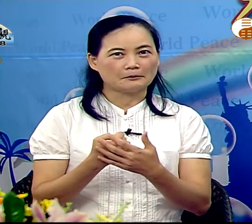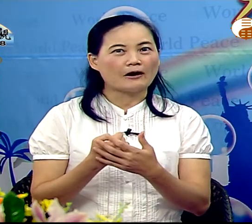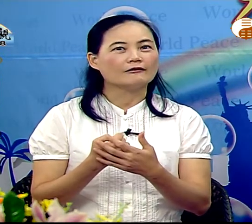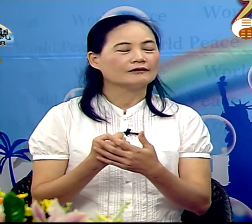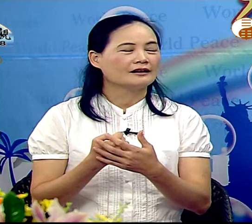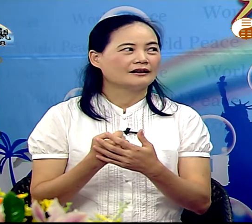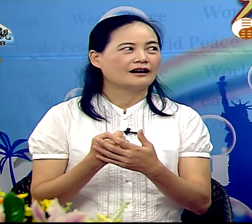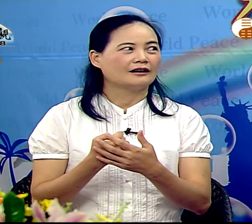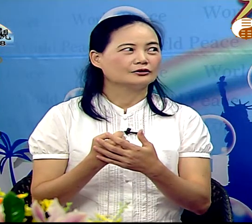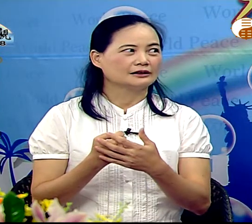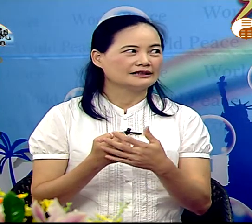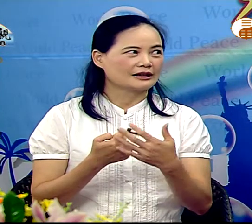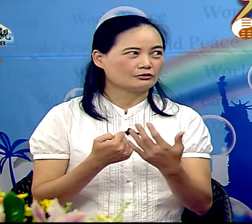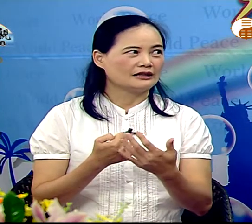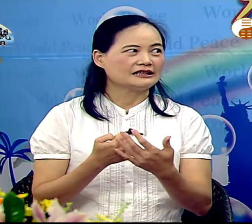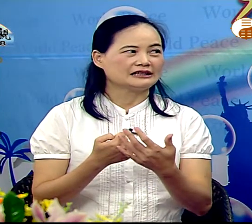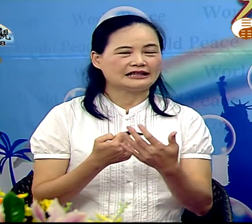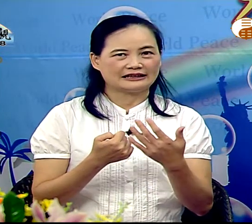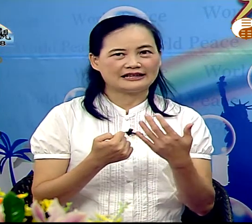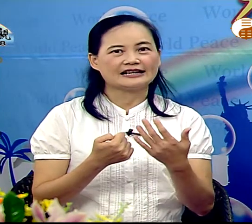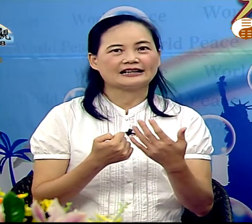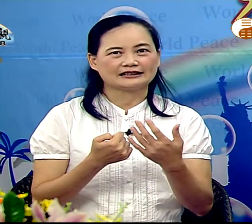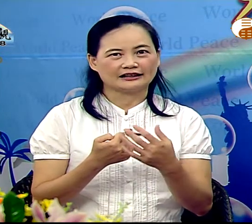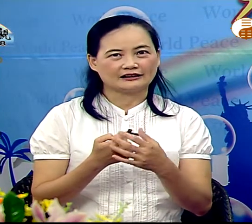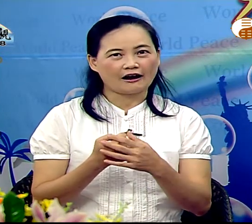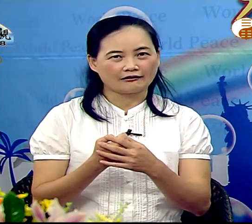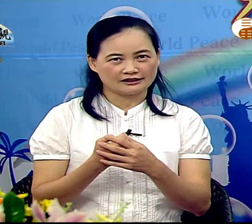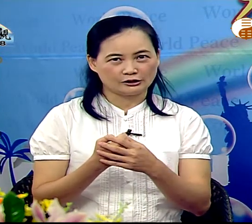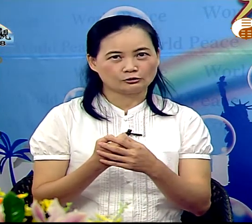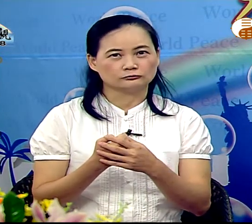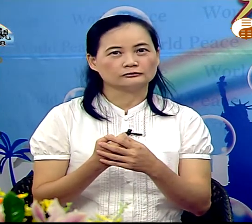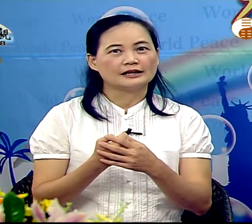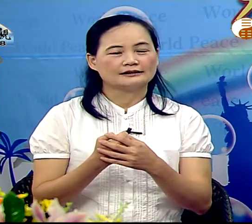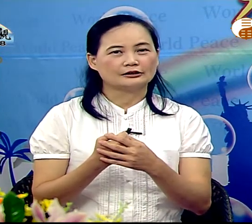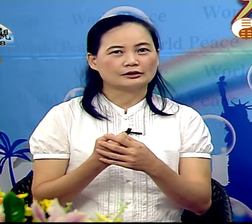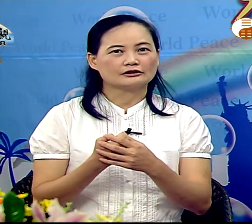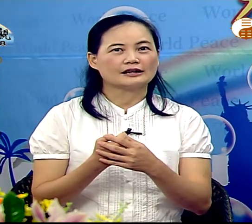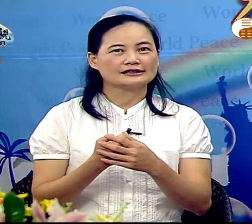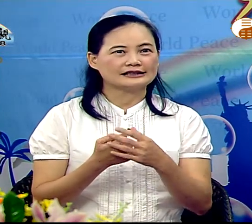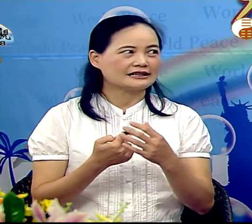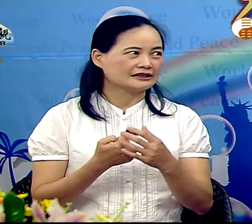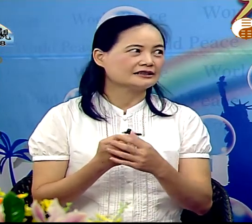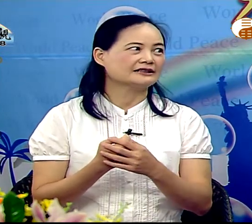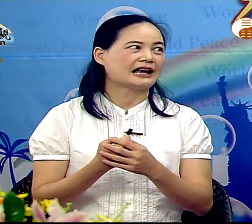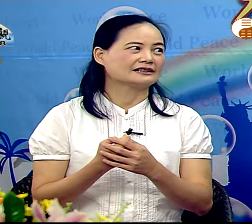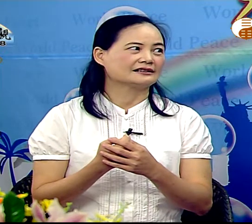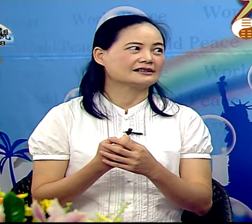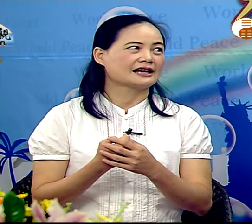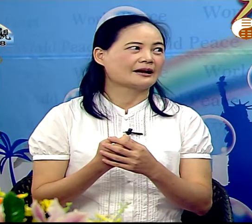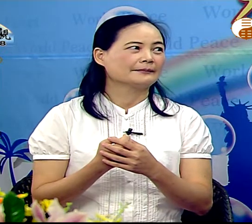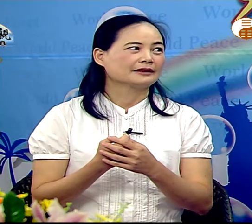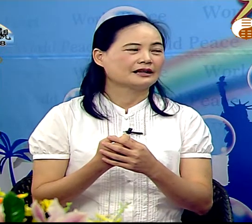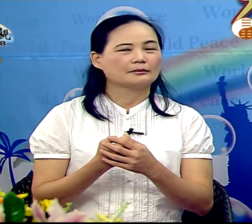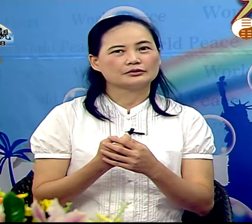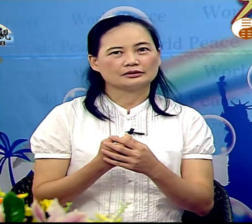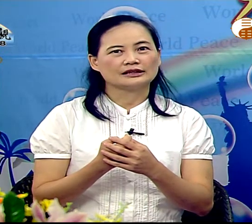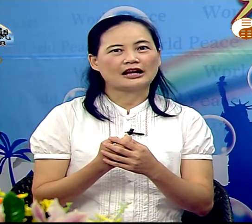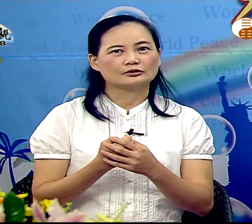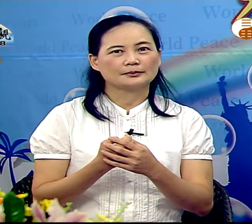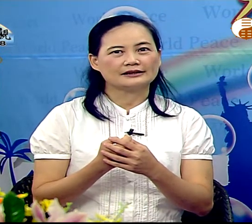蒙，所以在学习也奠下了一个很好基础。那最重要是在人格养成上， 是 让我们觉得他就变